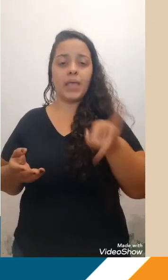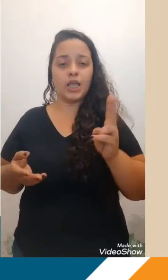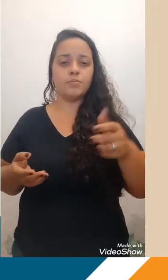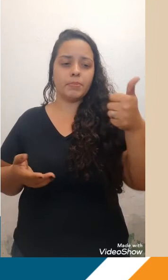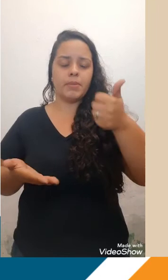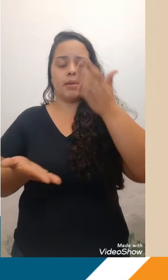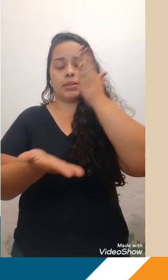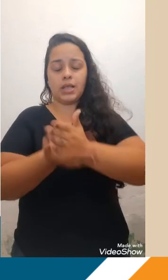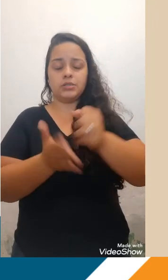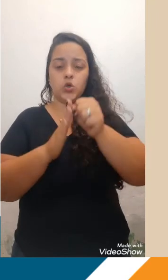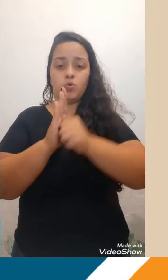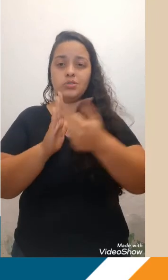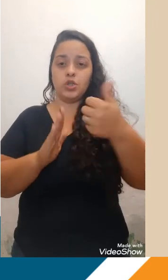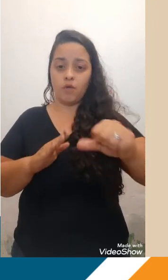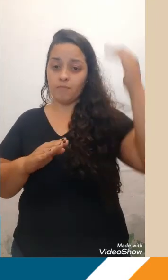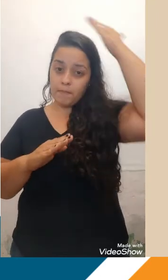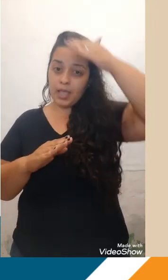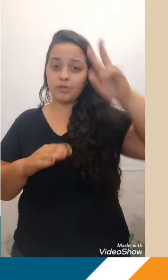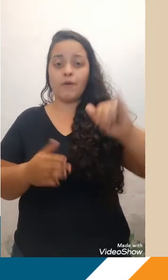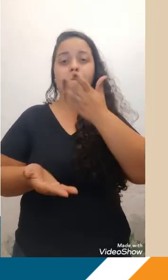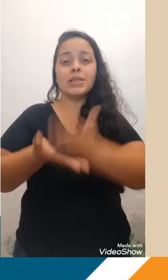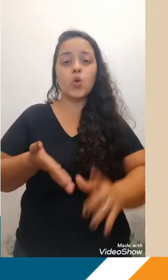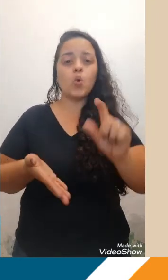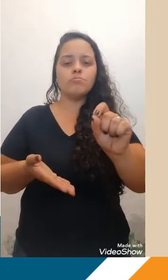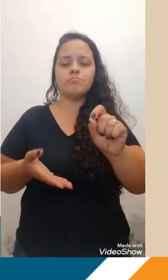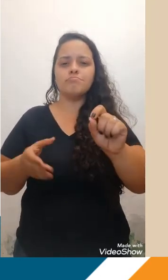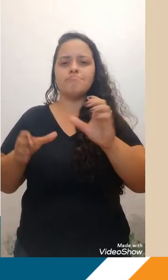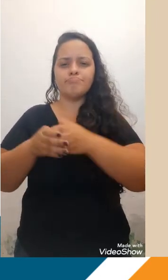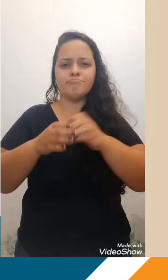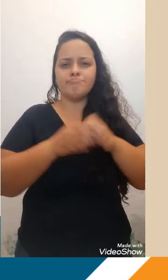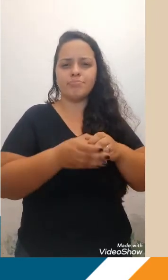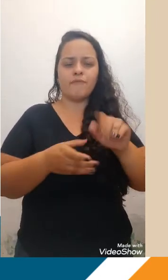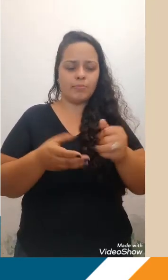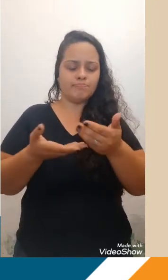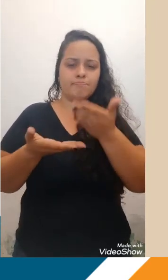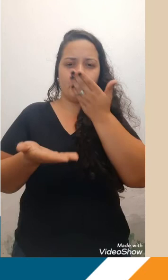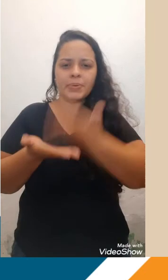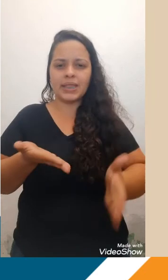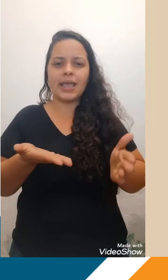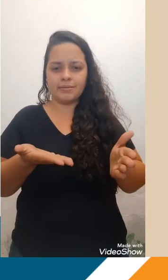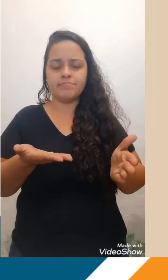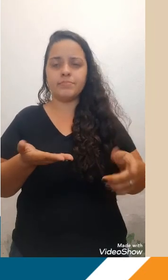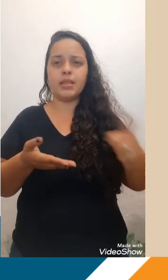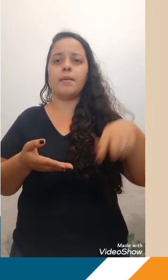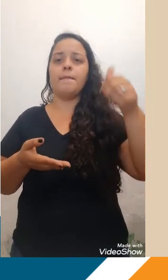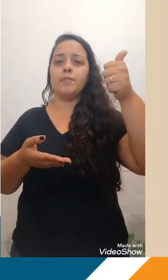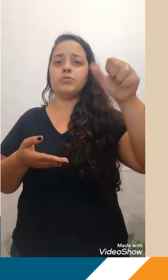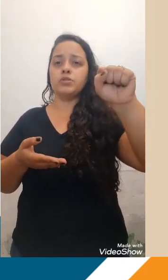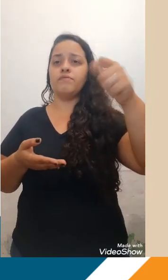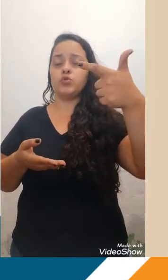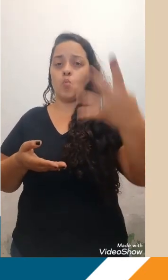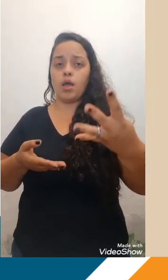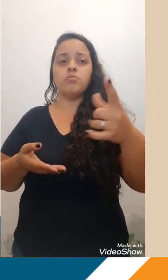primeira metade do século XIX, o México perderá parte significativa do seu território. Em 1824, foi